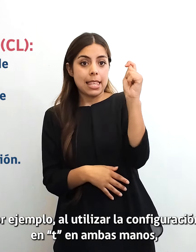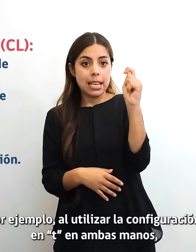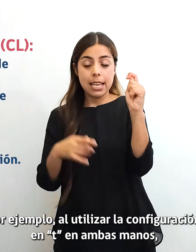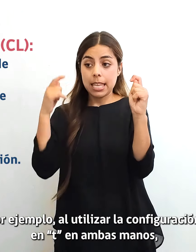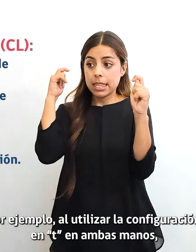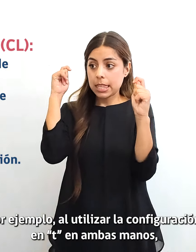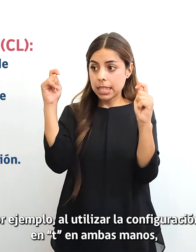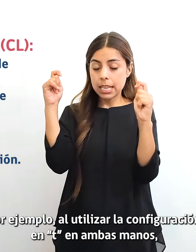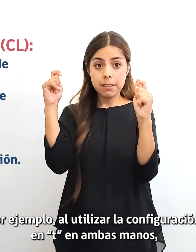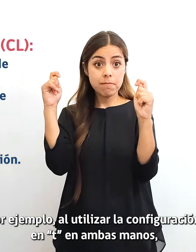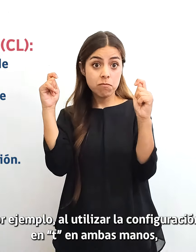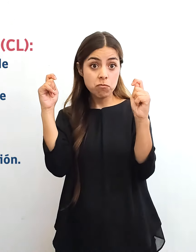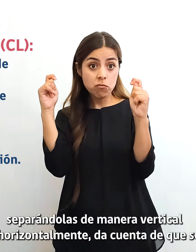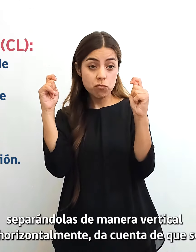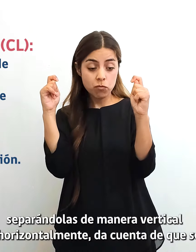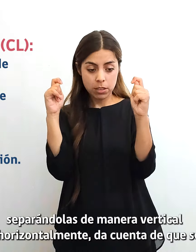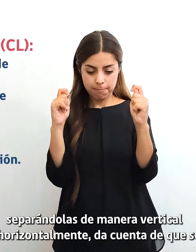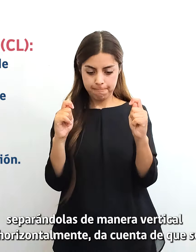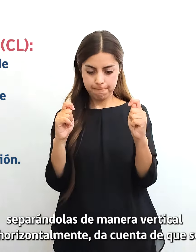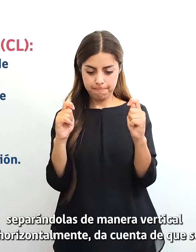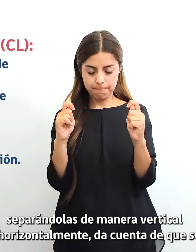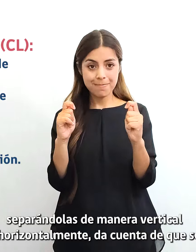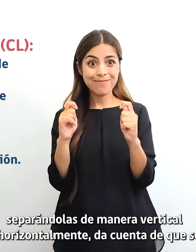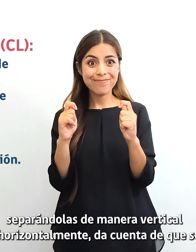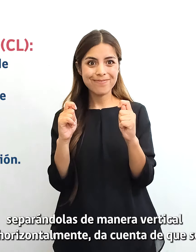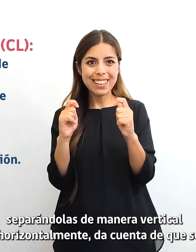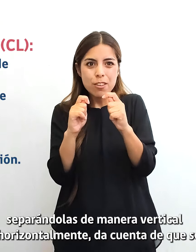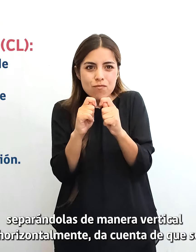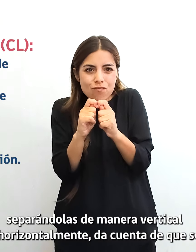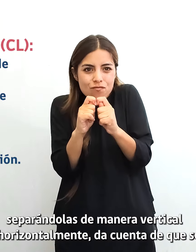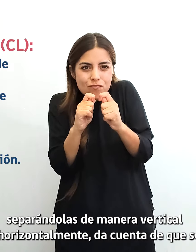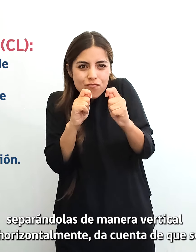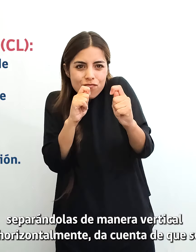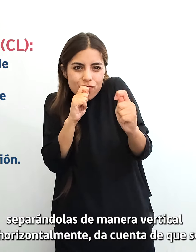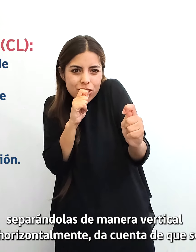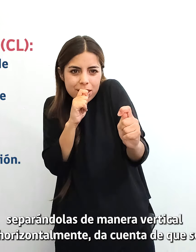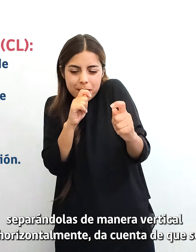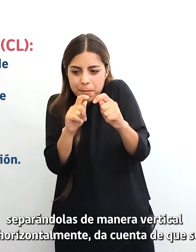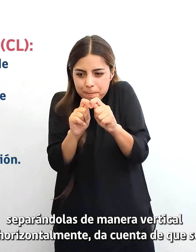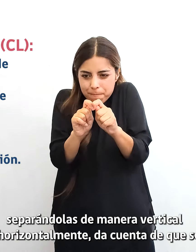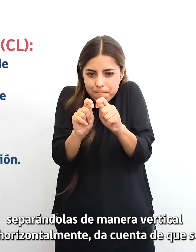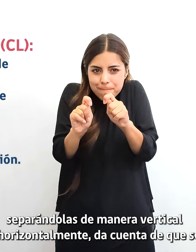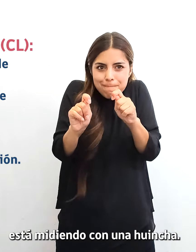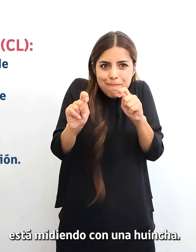en T en ambas manos, separándolas de manera vertical u horizontalmente, da cuenta de que se está